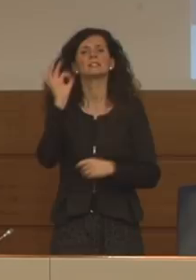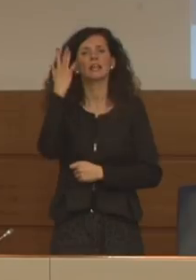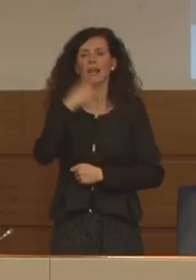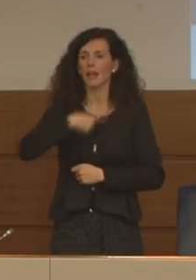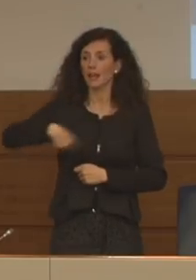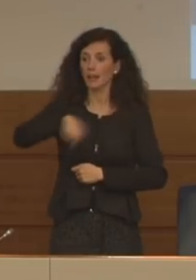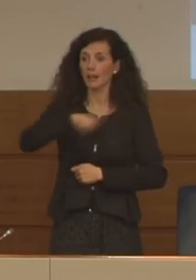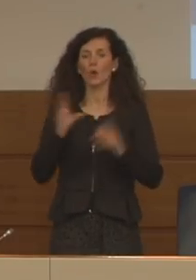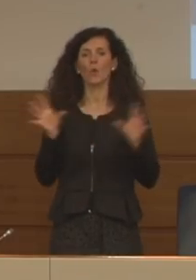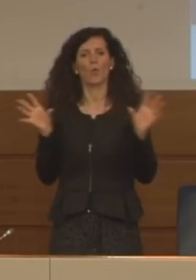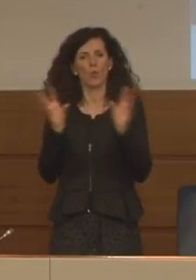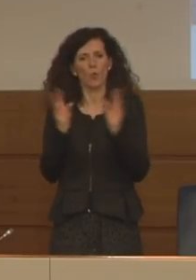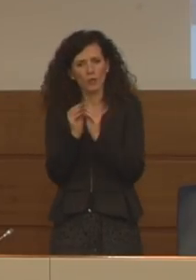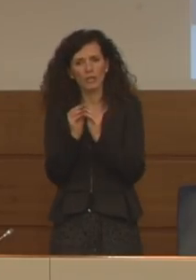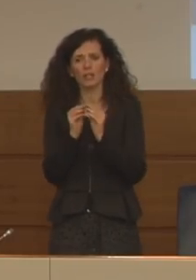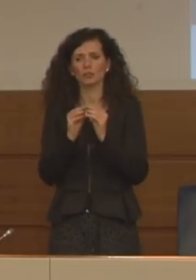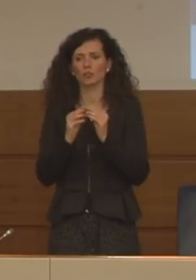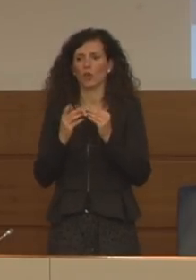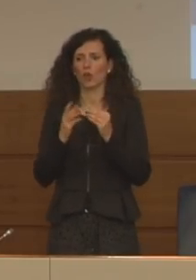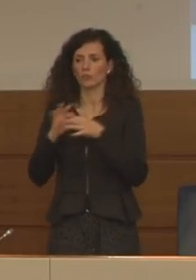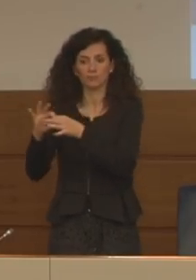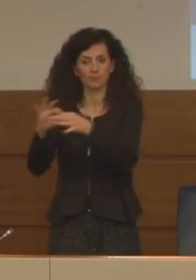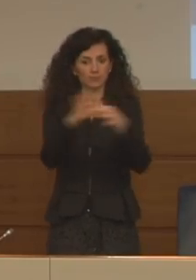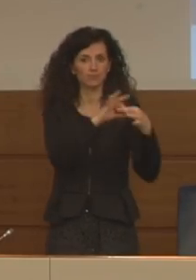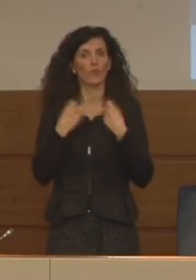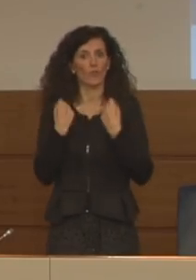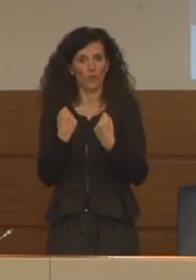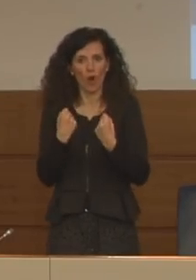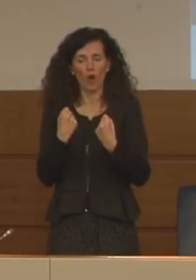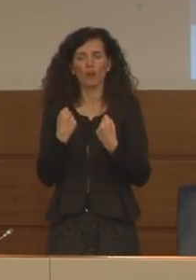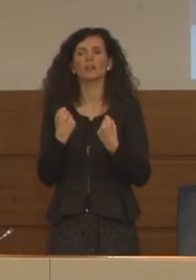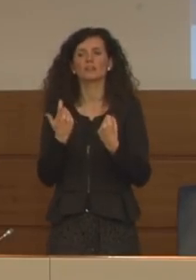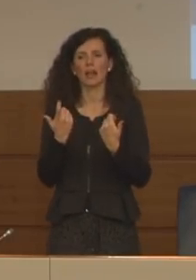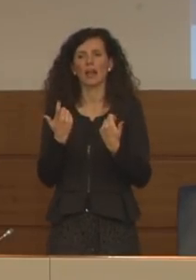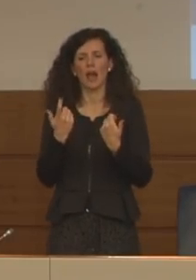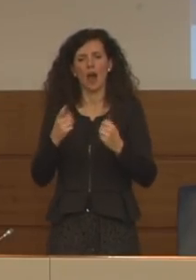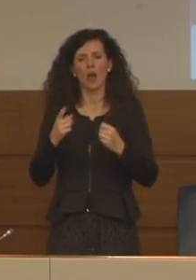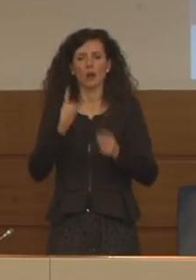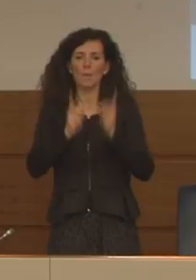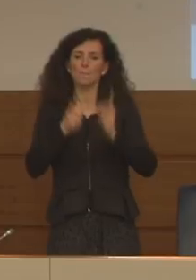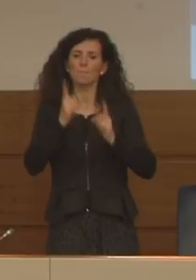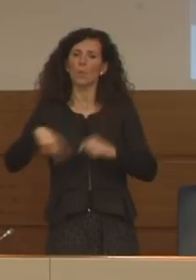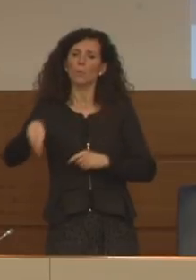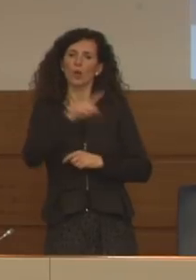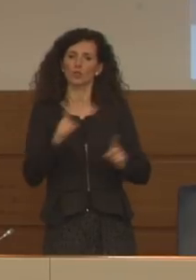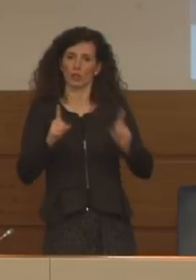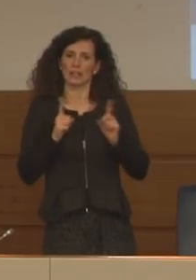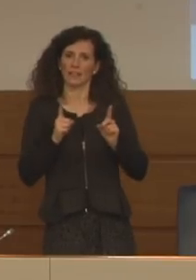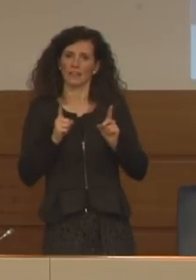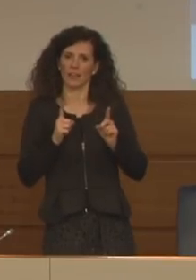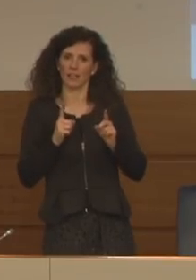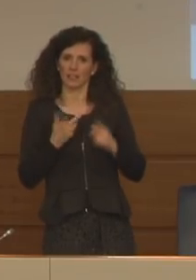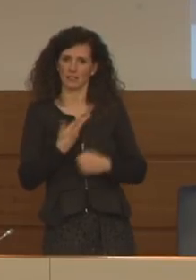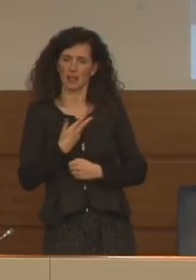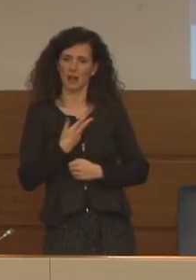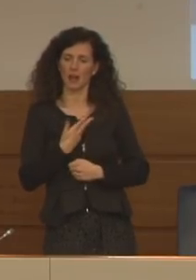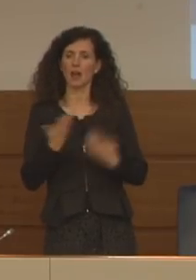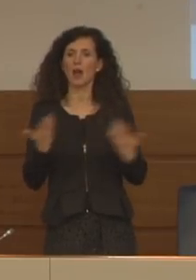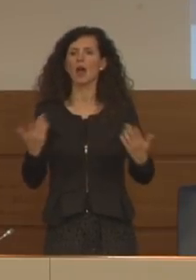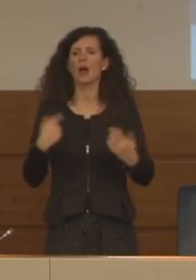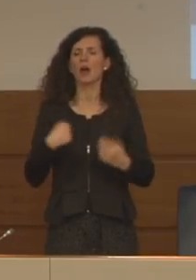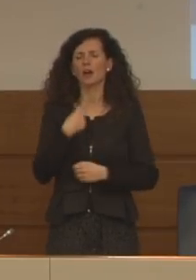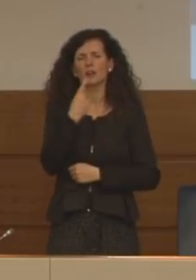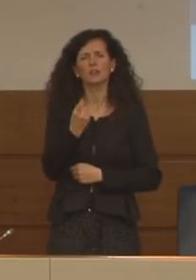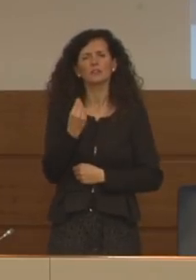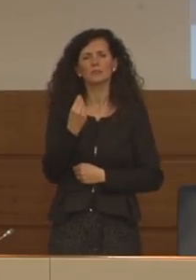unificata e la risposta tanto migliore può essere a difesa della popolazione ma mi riferiscono soltanto all'adozione di misure